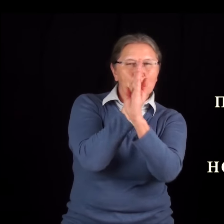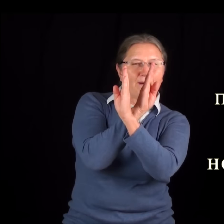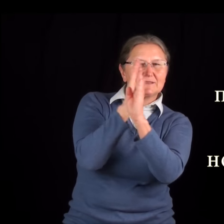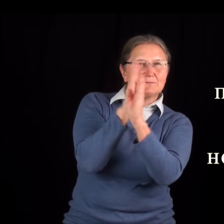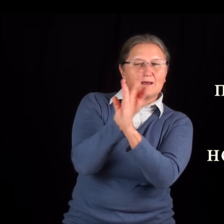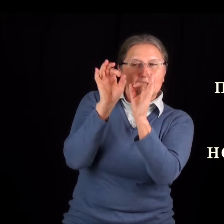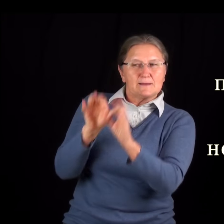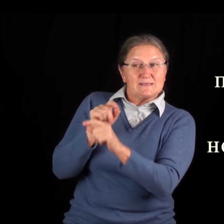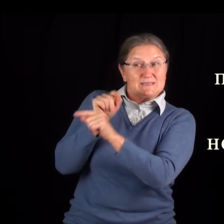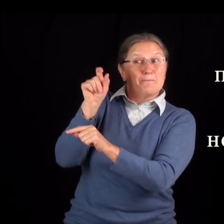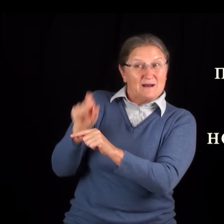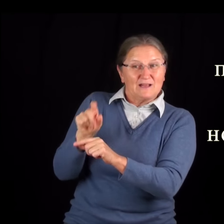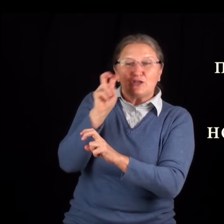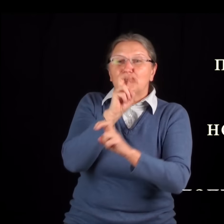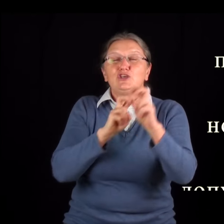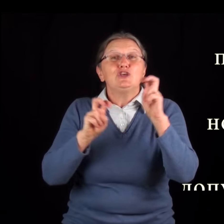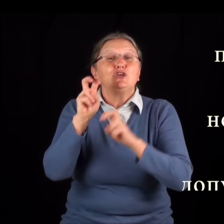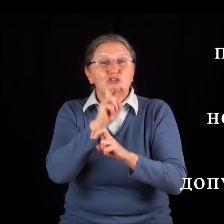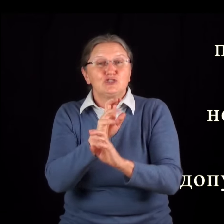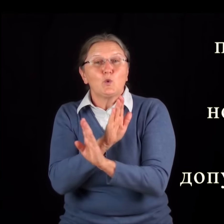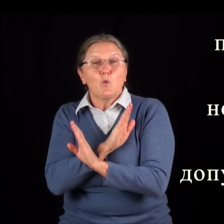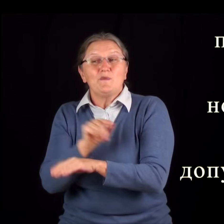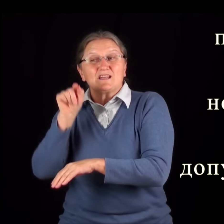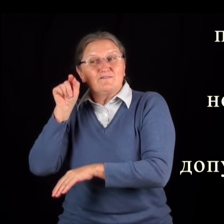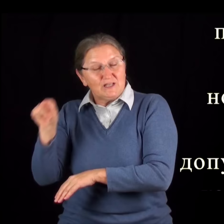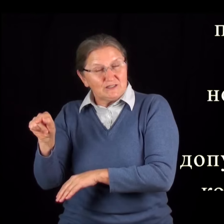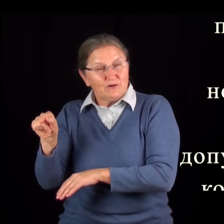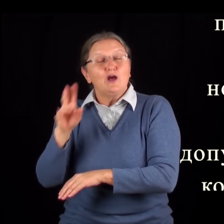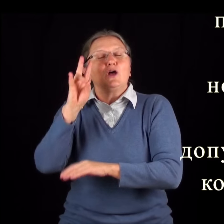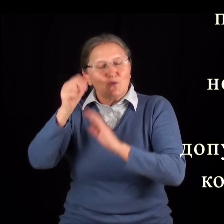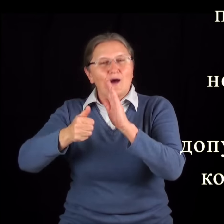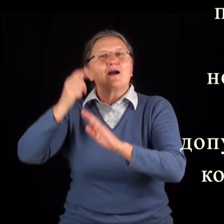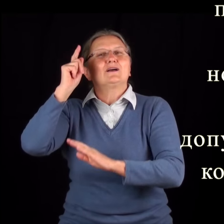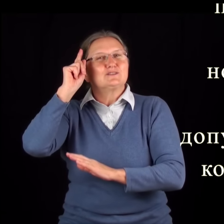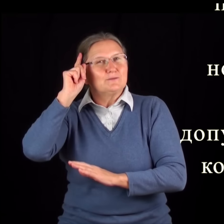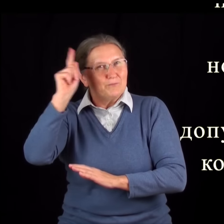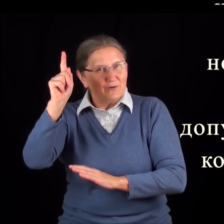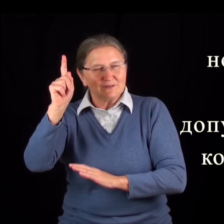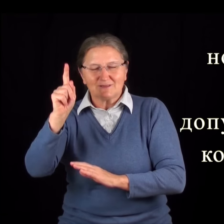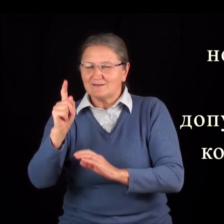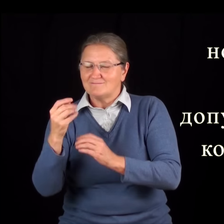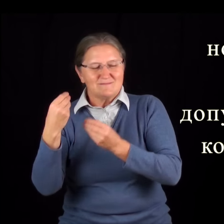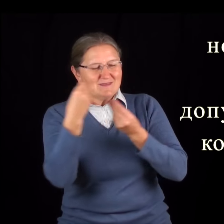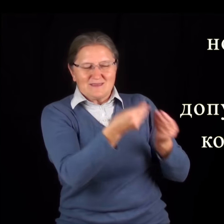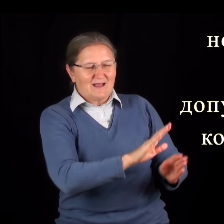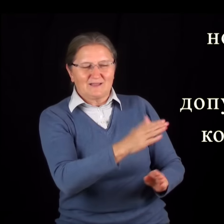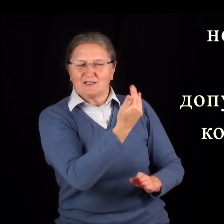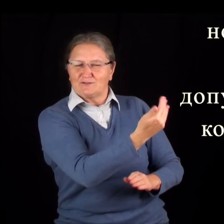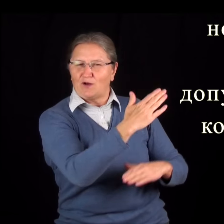подсматривает за праведником и ищет умертвить его. Но Господь не отдаст его в